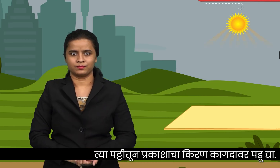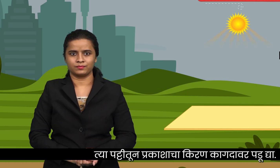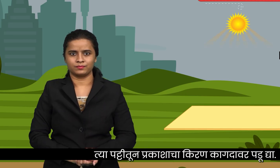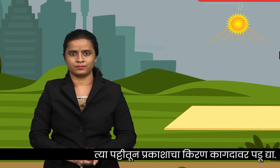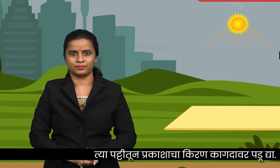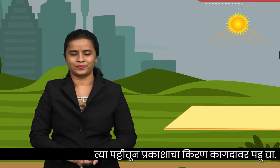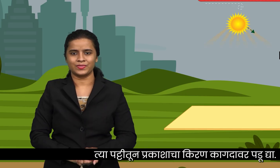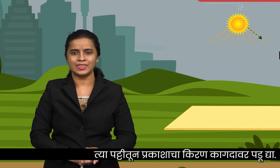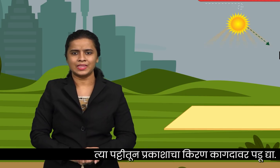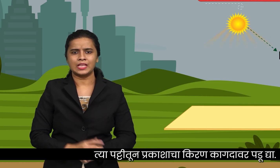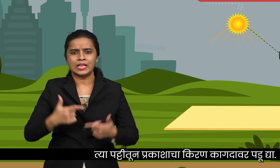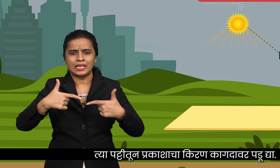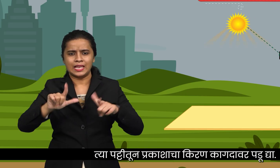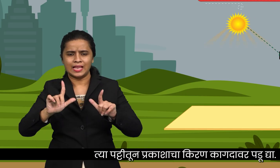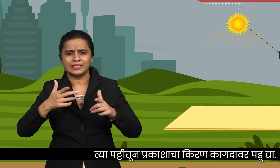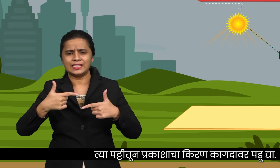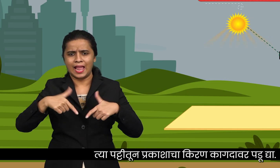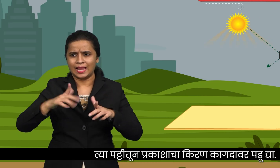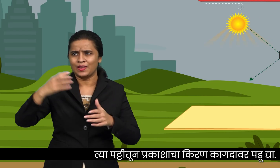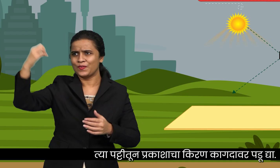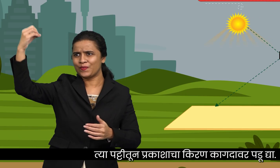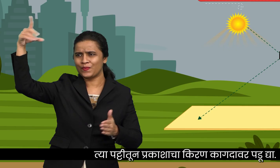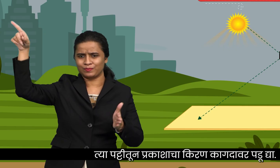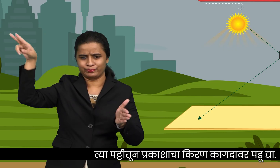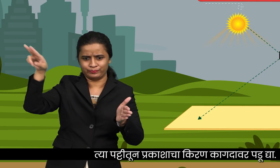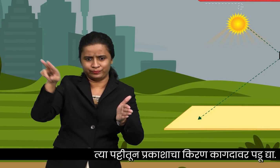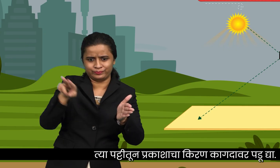त्या पट्टीतून प्रकाशाच्या किरण कागदावर पडू द्या.